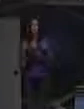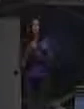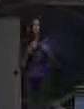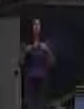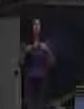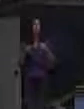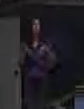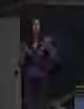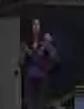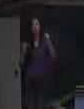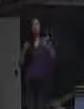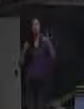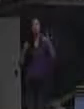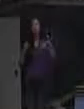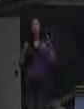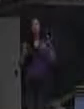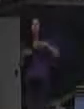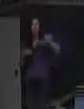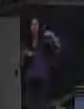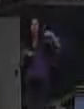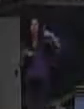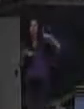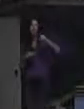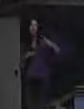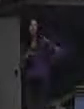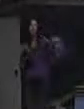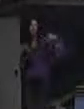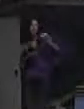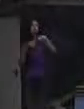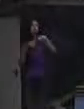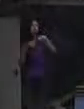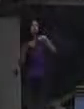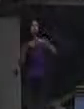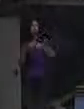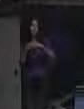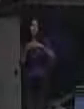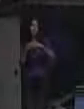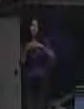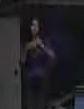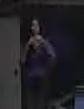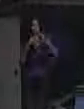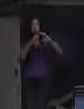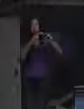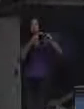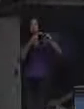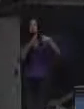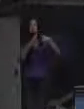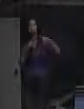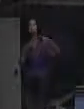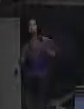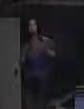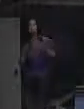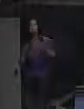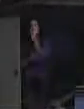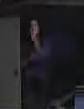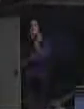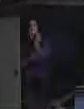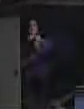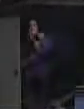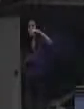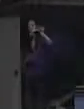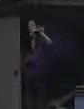da Câmara do Deputado através de um link da rádio deles. É a única. Mas não é uma rádio web, não. É uma rádio FM normal.